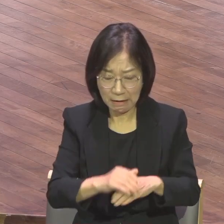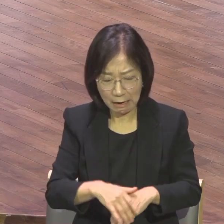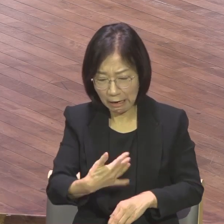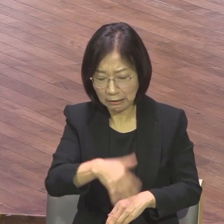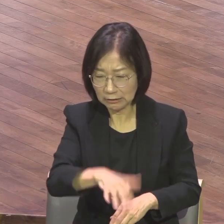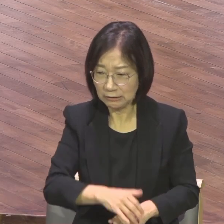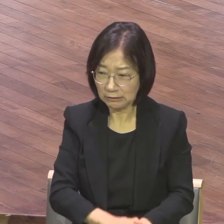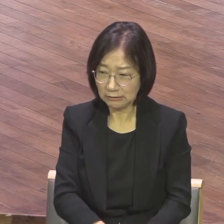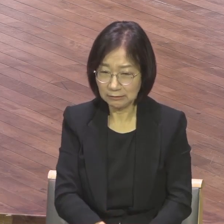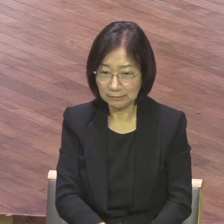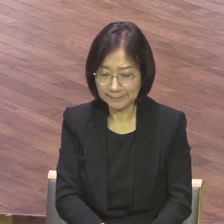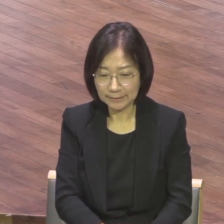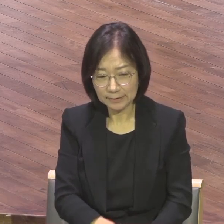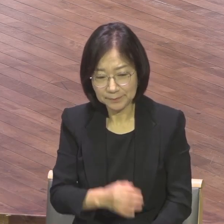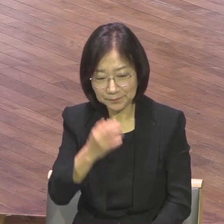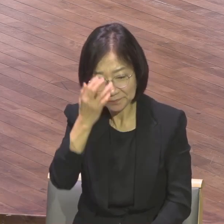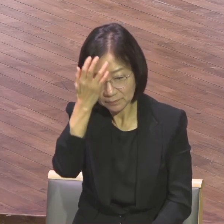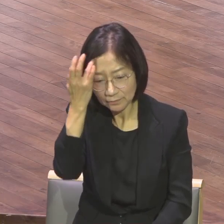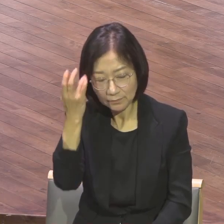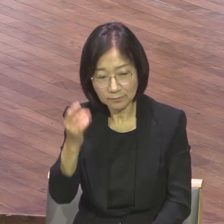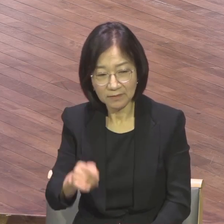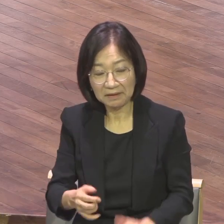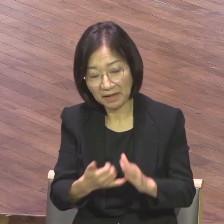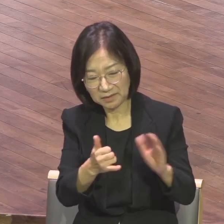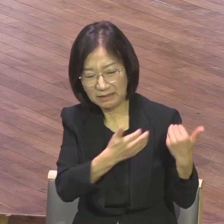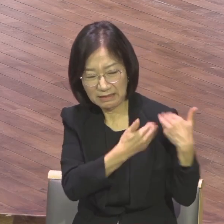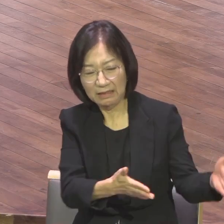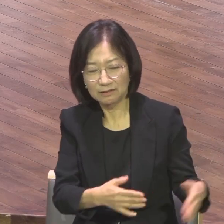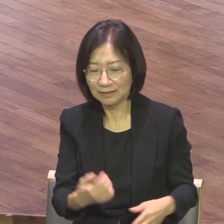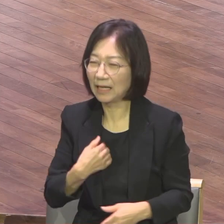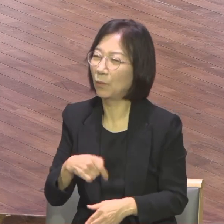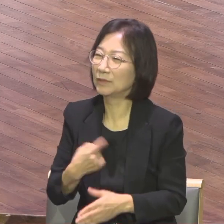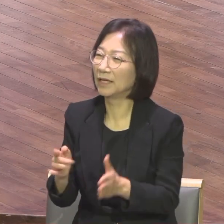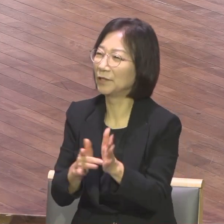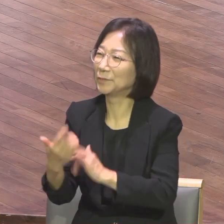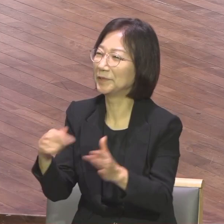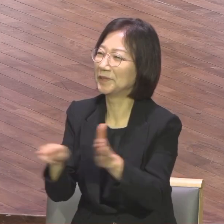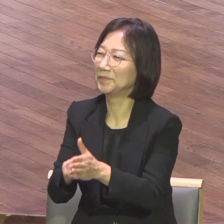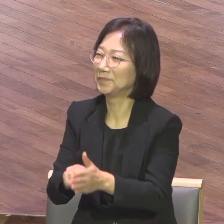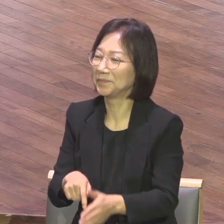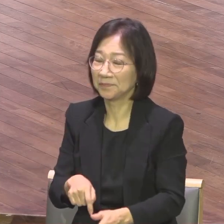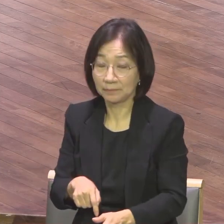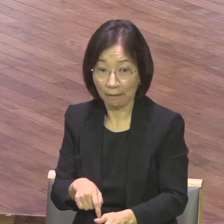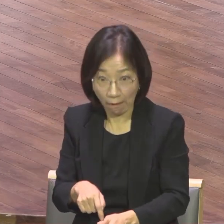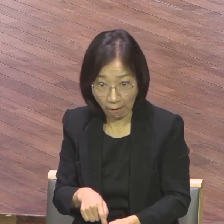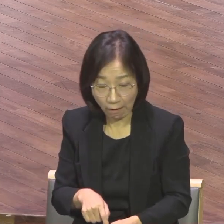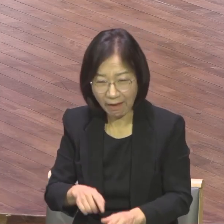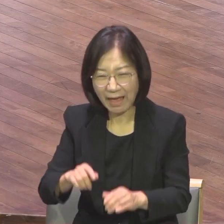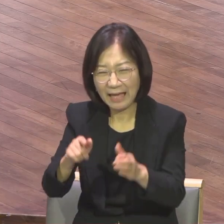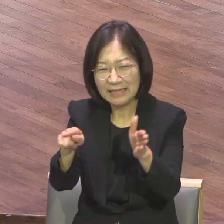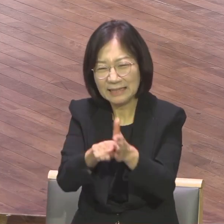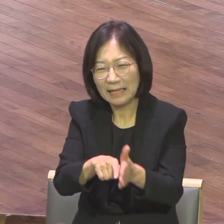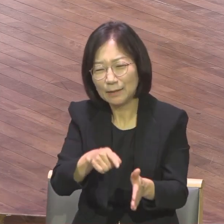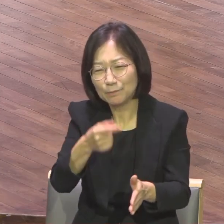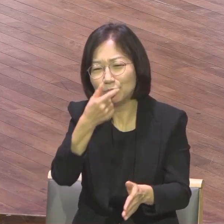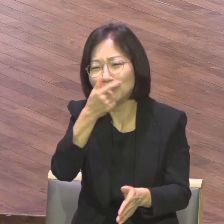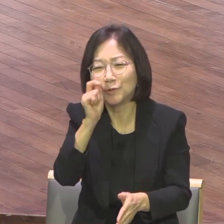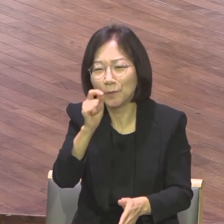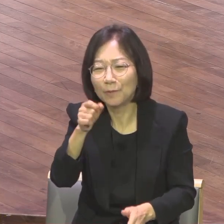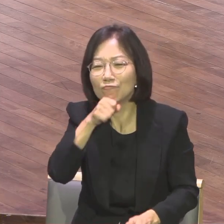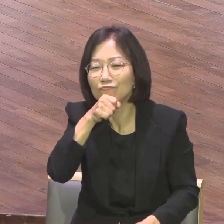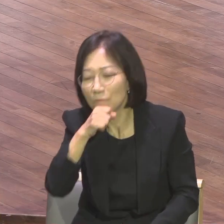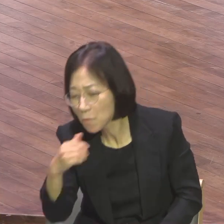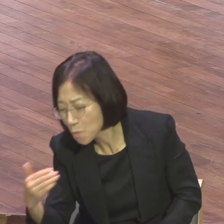필요성을 못 느끼니까 아 이거 뭐 니는 지옥 같은 말이야. 내가만 믿으면 된다. 그렇습니까? 발목 무릎